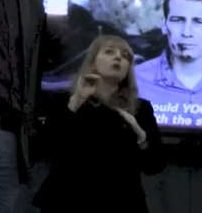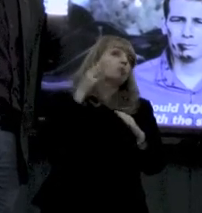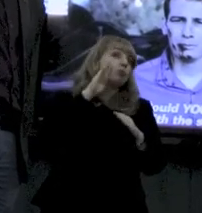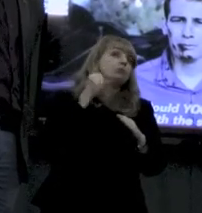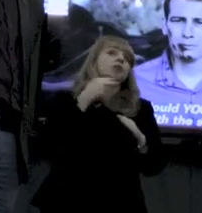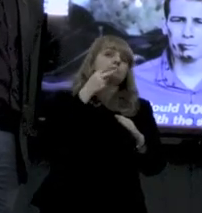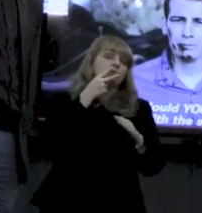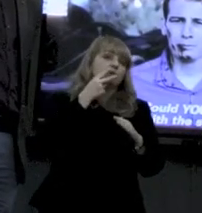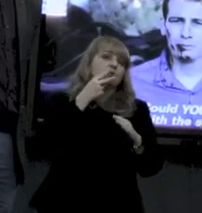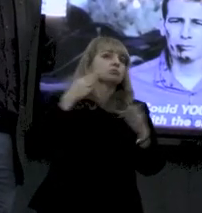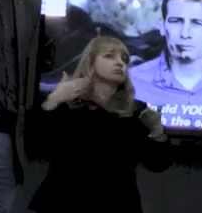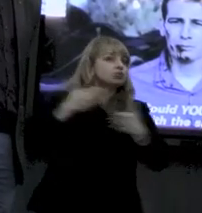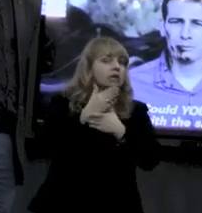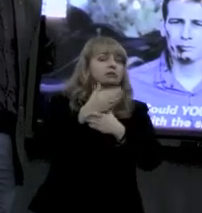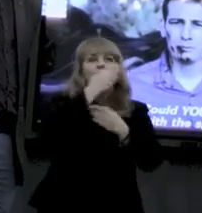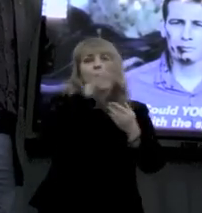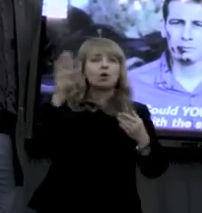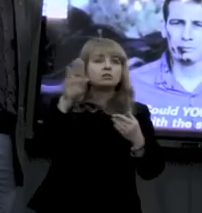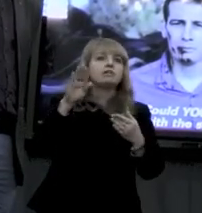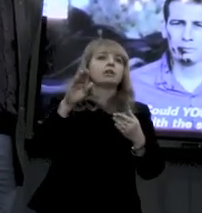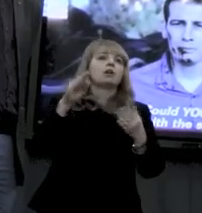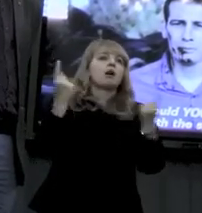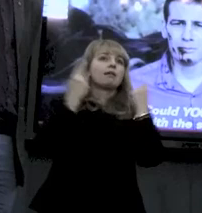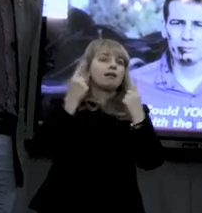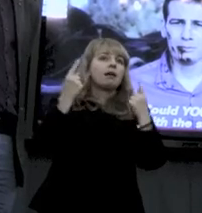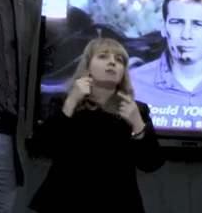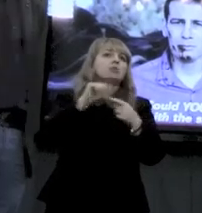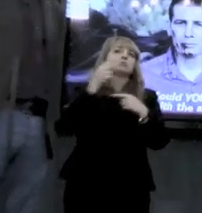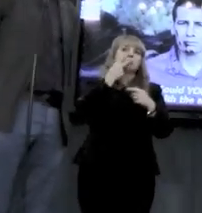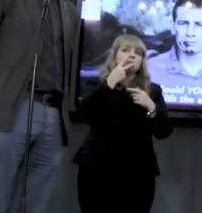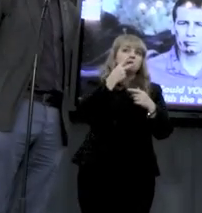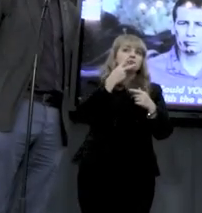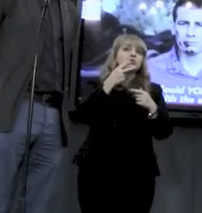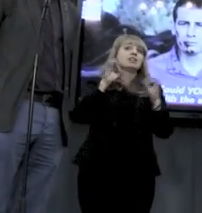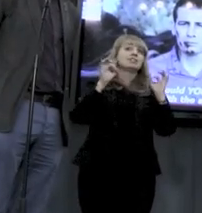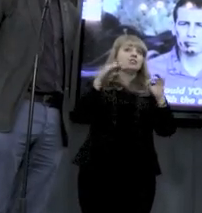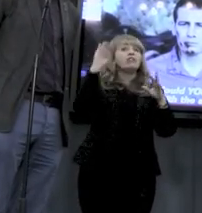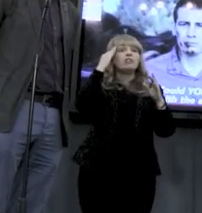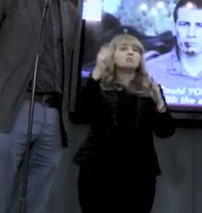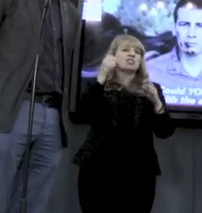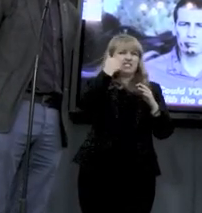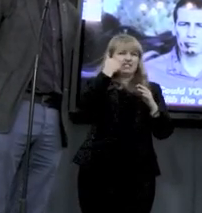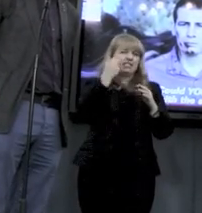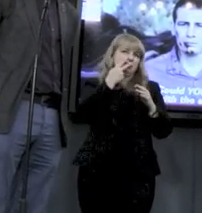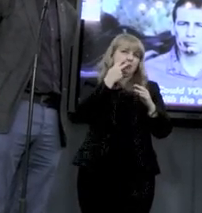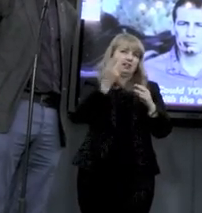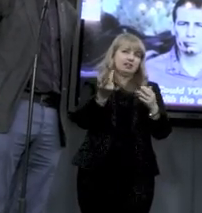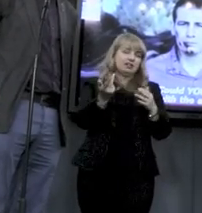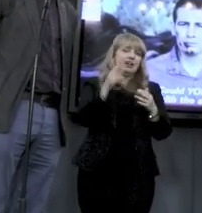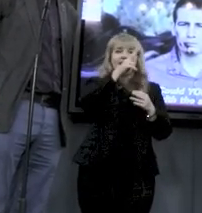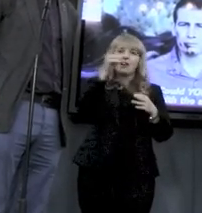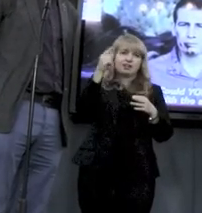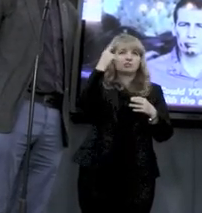papierosy. Przecież poprzez kampanię społeczną udało się doprowadzić do tego, że obciachem jest zapalenie papierosa w towarzystwie czy w miejscu